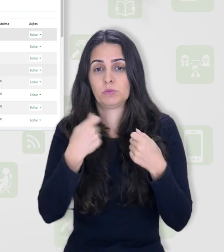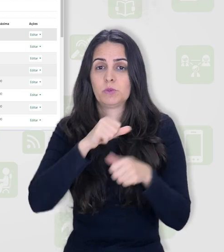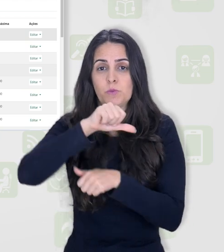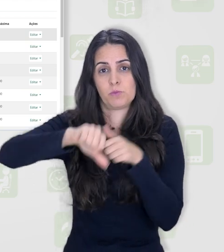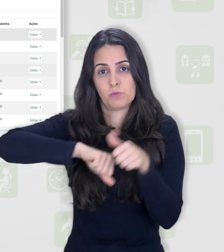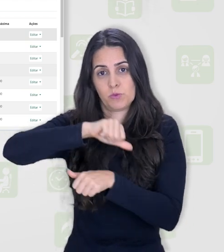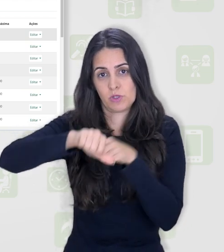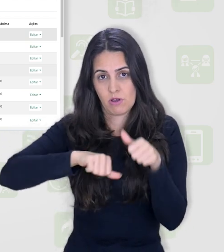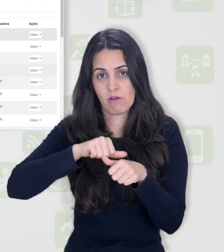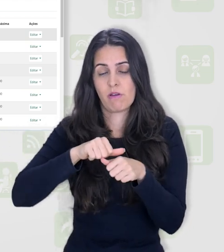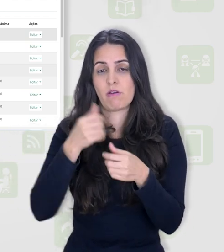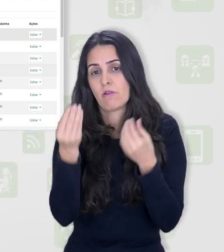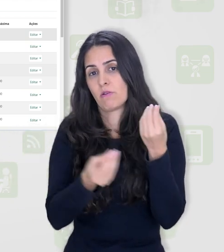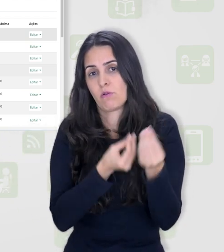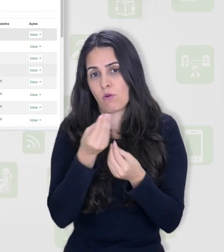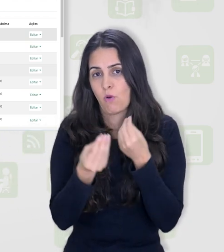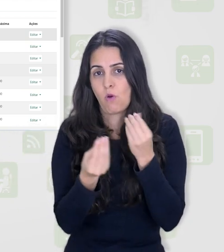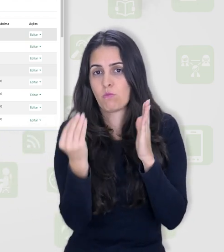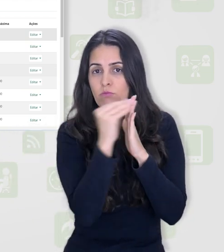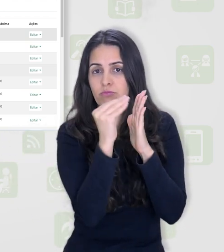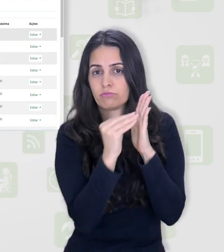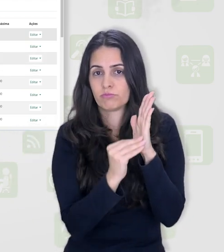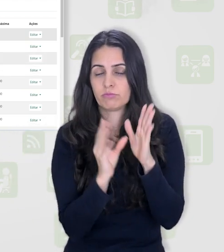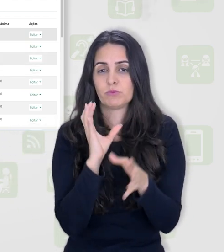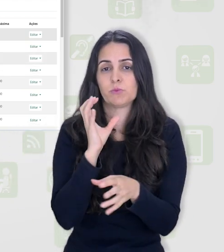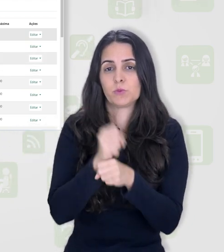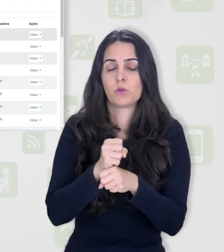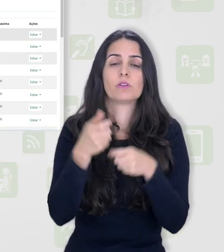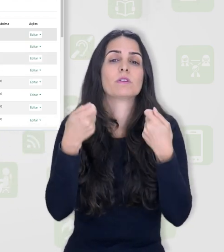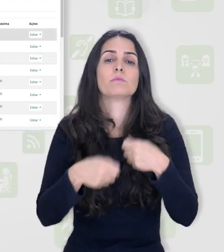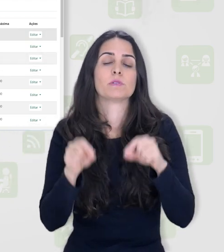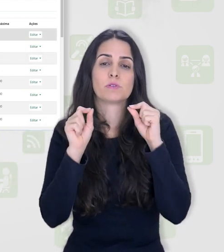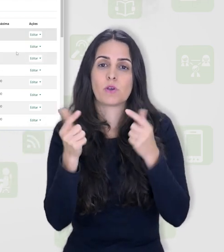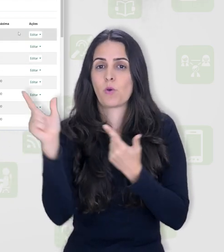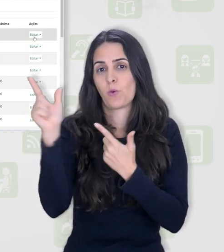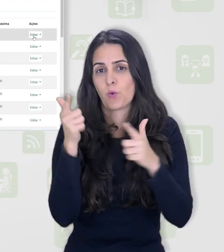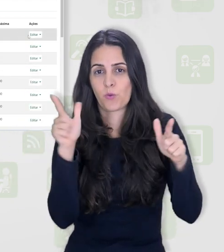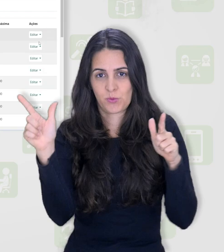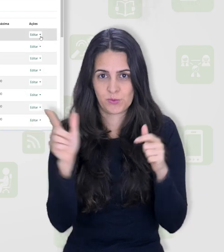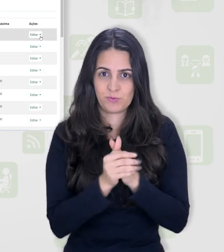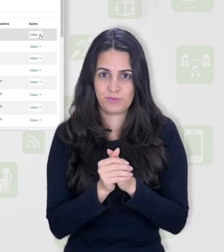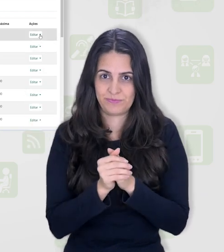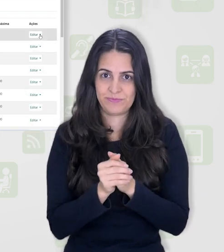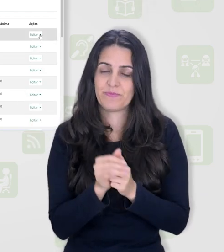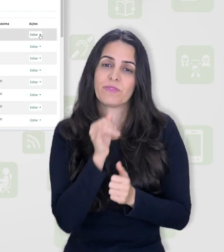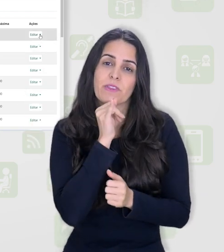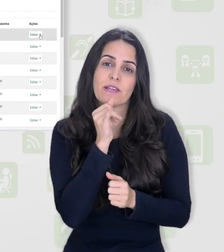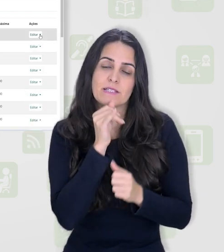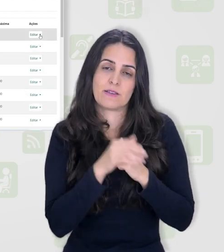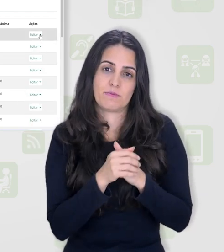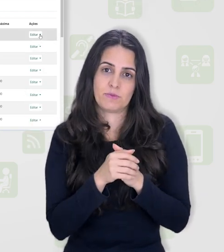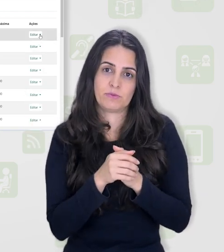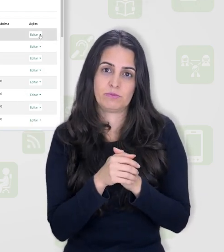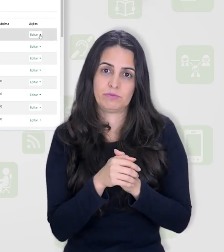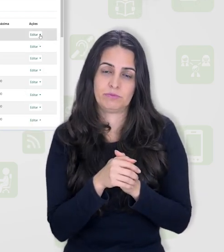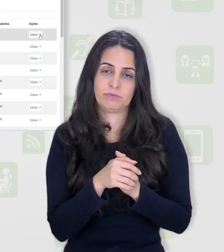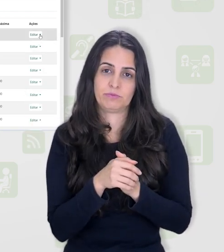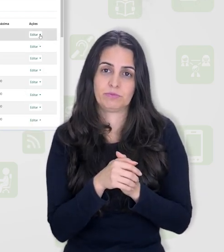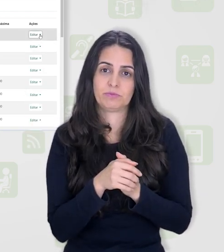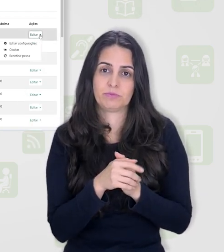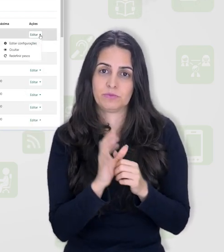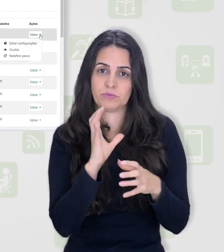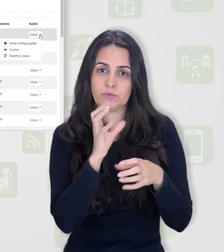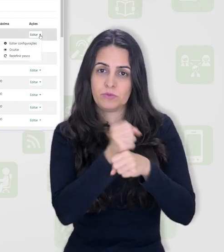essa forma de agregação das notas eu teria que fazer outros procedimentos aqui por exemplo vamos verificar